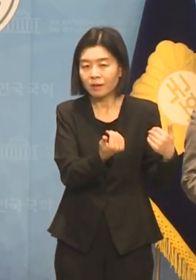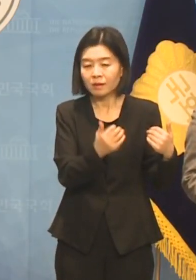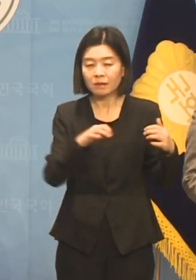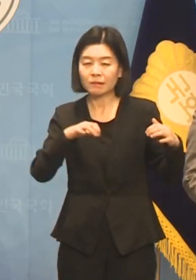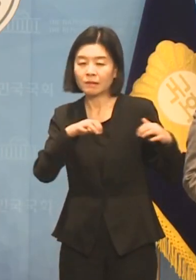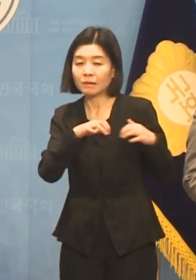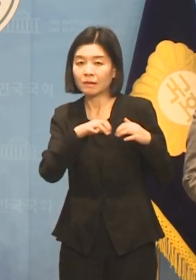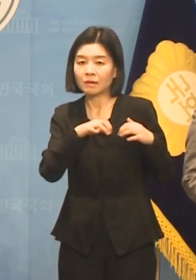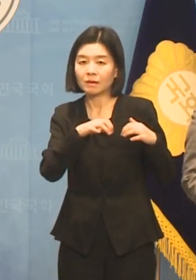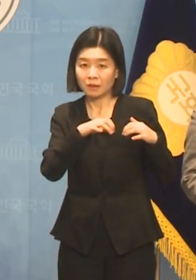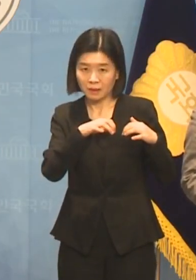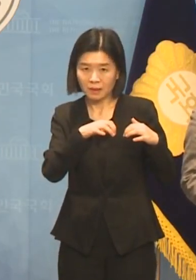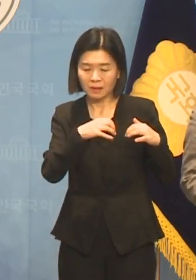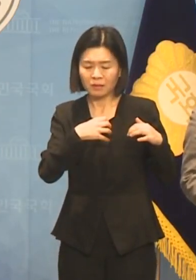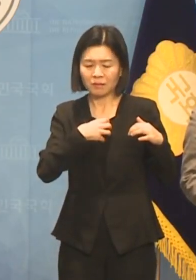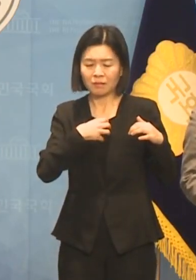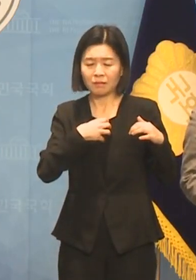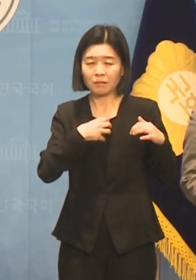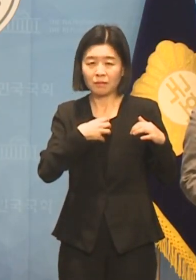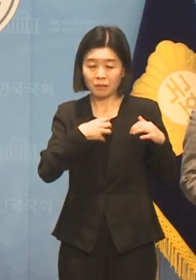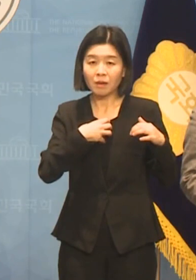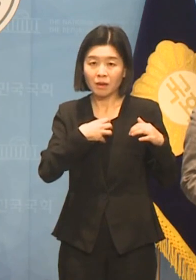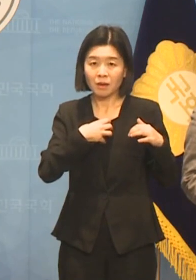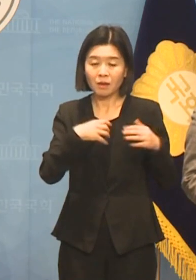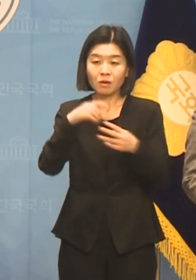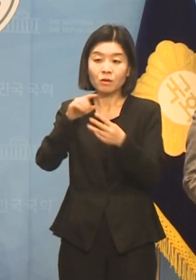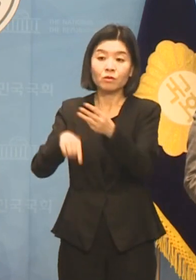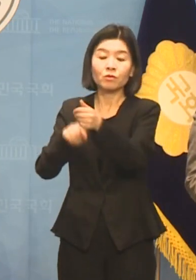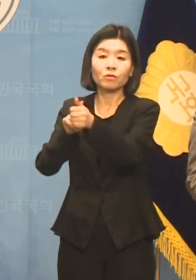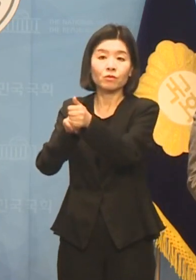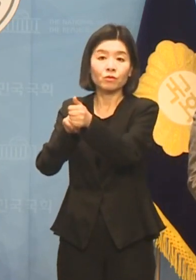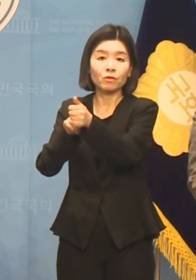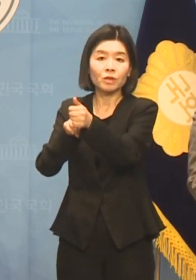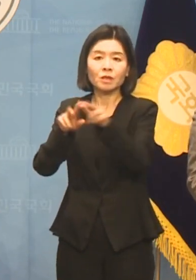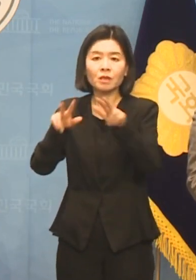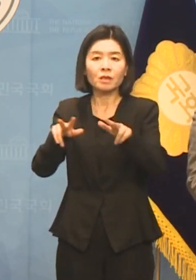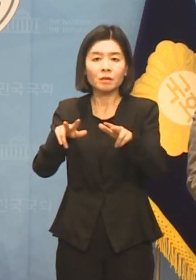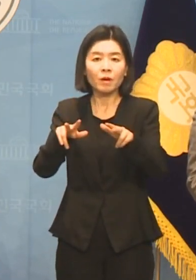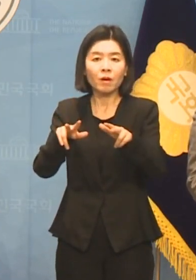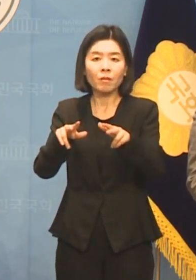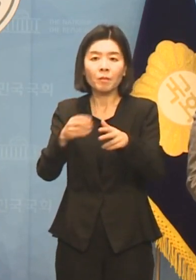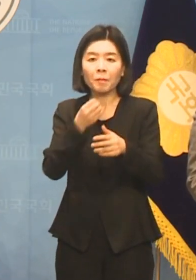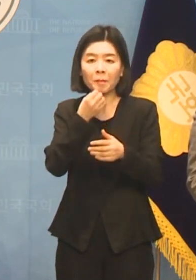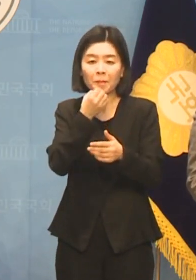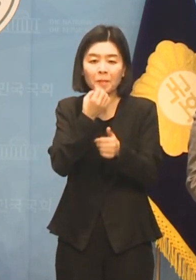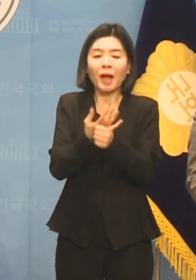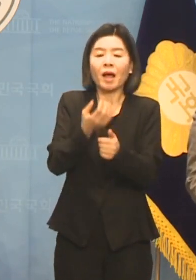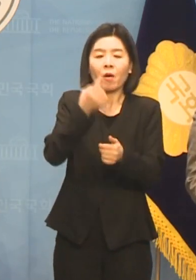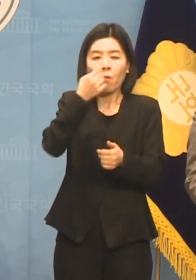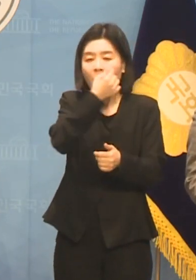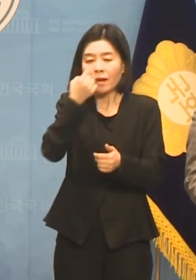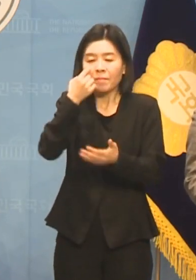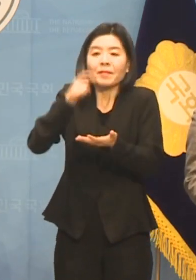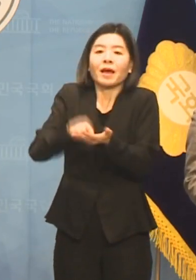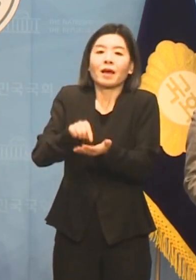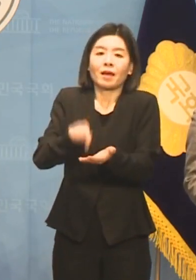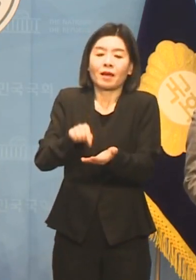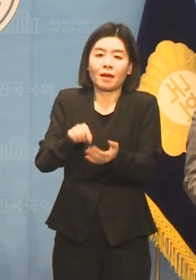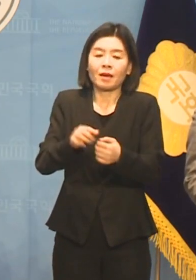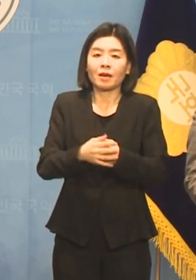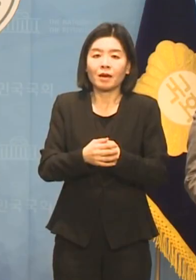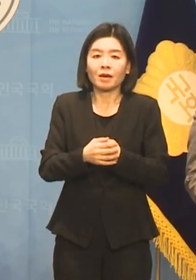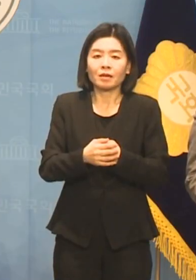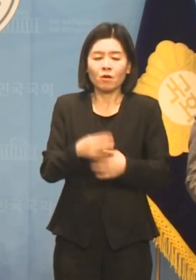유도하고 전쟁까지 일으키려 한 것이 이번 제보로 확인됐습니다. 예외한 정황이